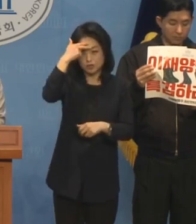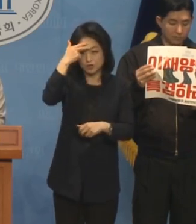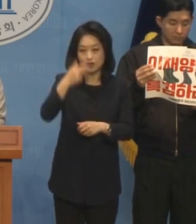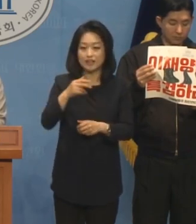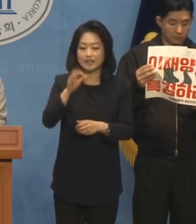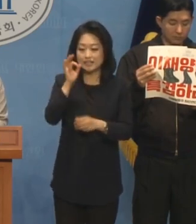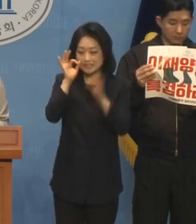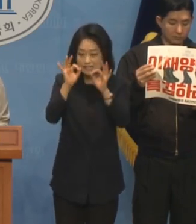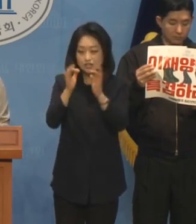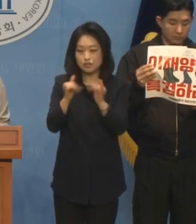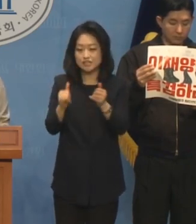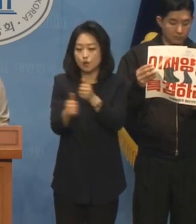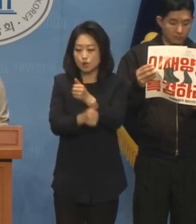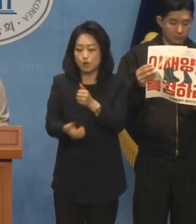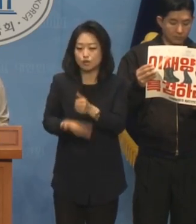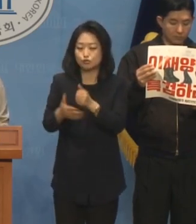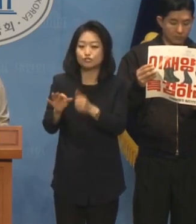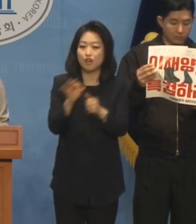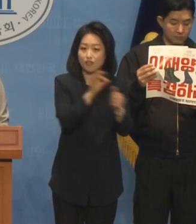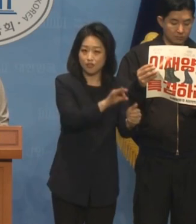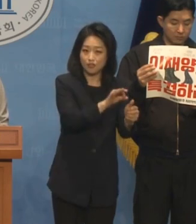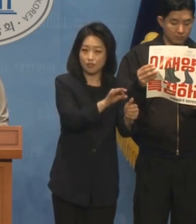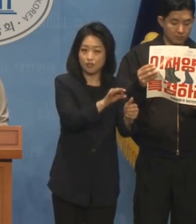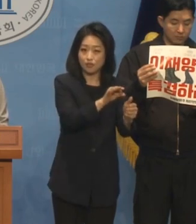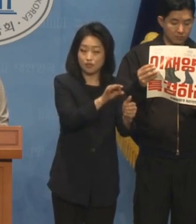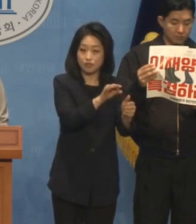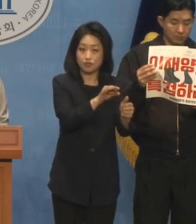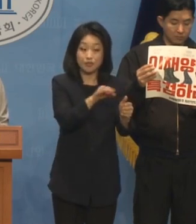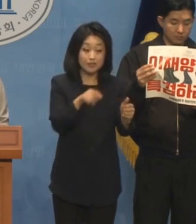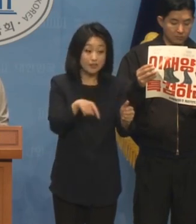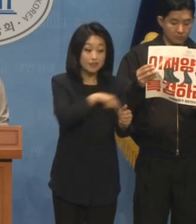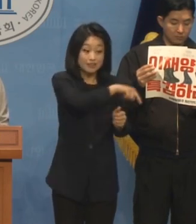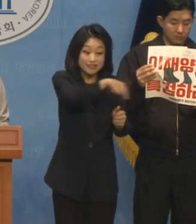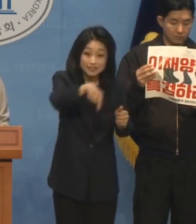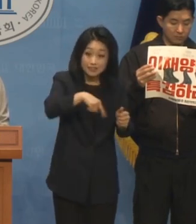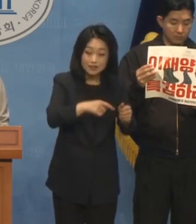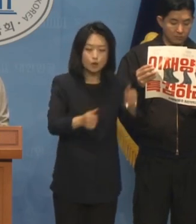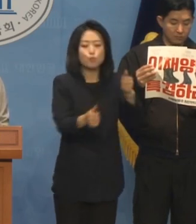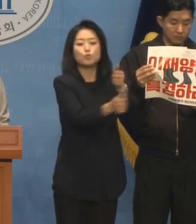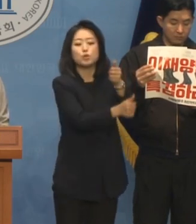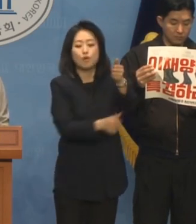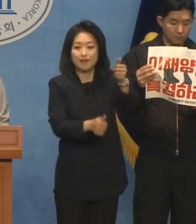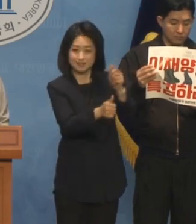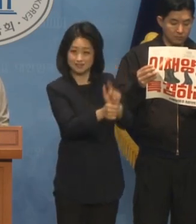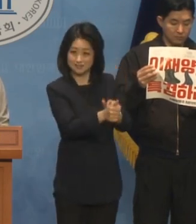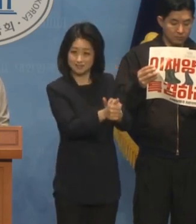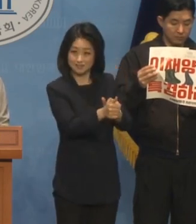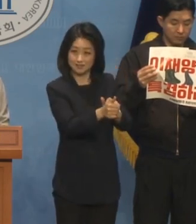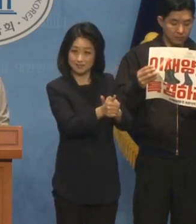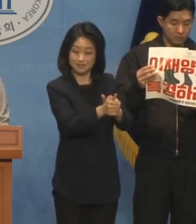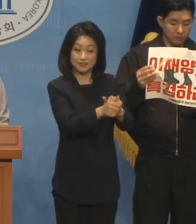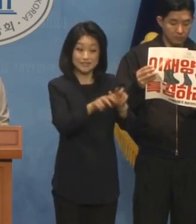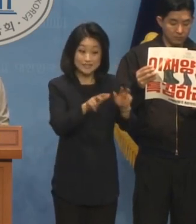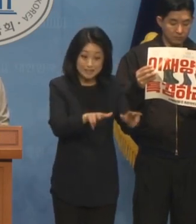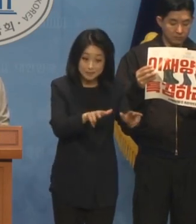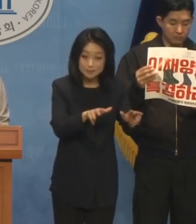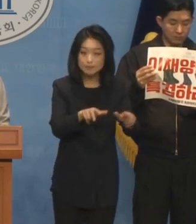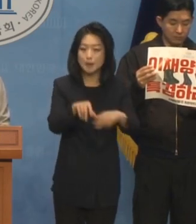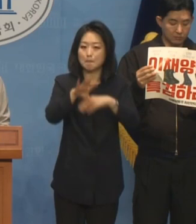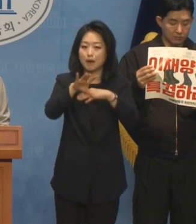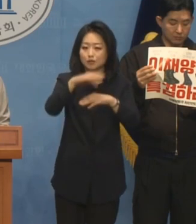추천 TV 조선과 국민의 임 공정언론 추천의 분들이 공정성을 심의하고 있다고